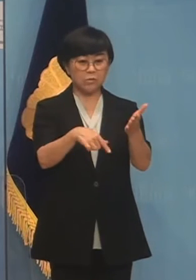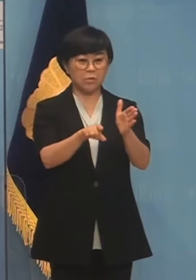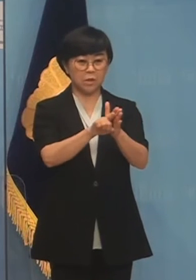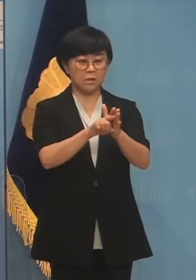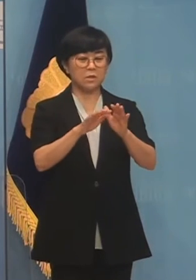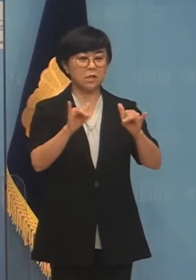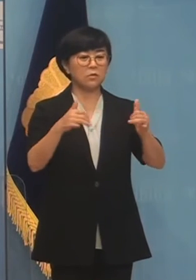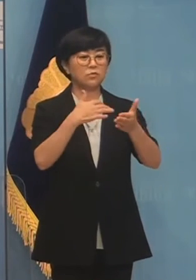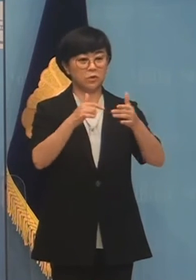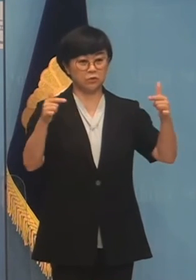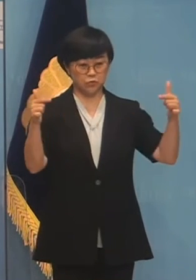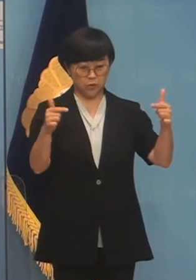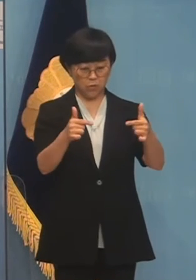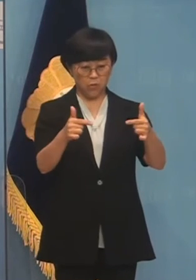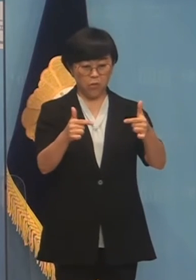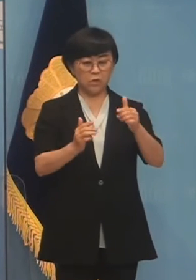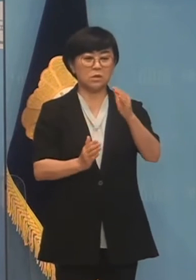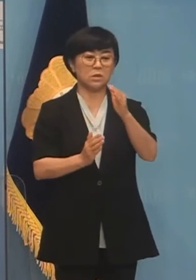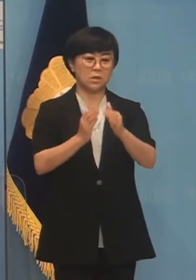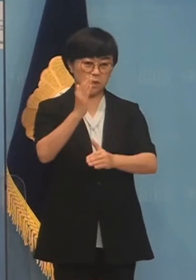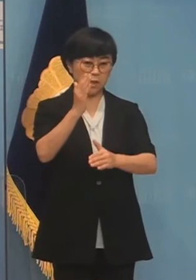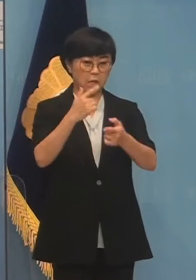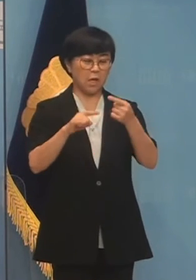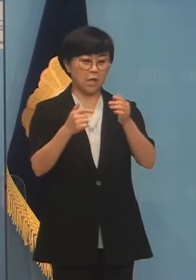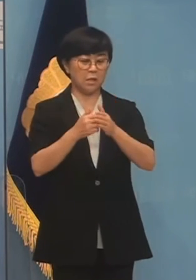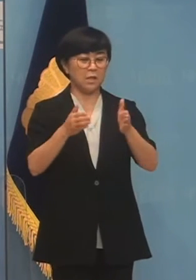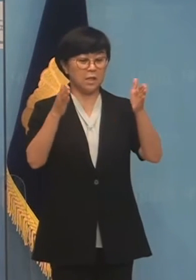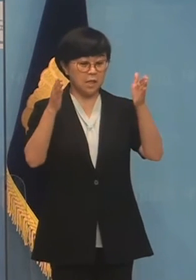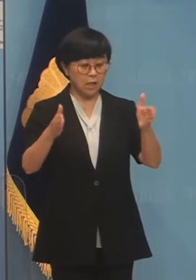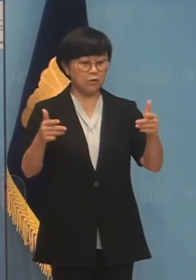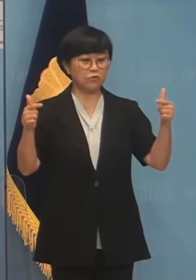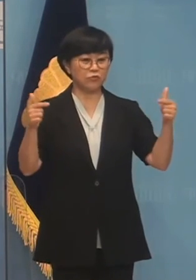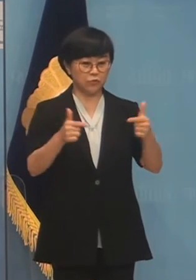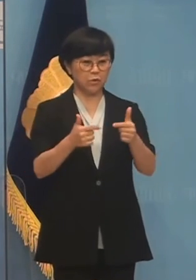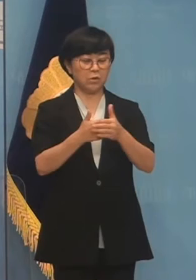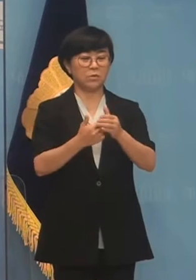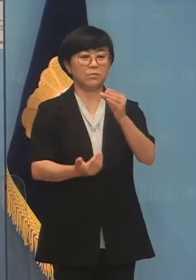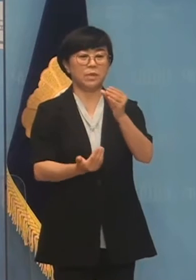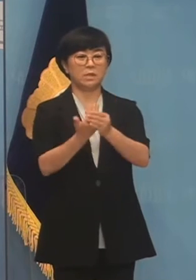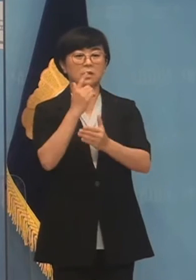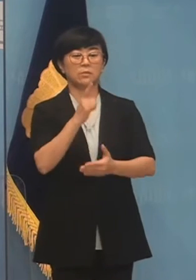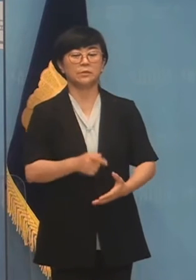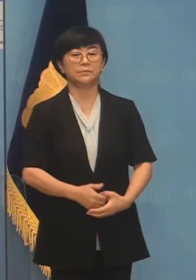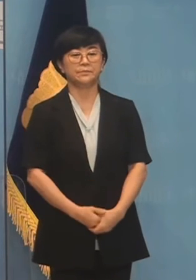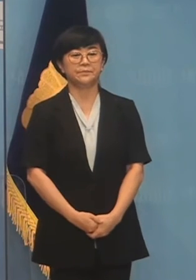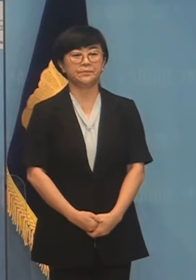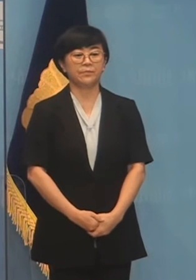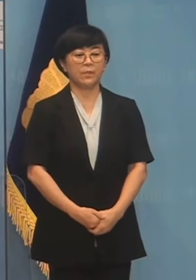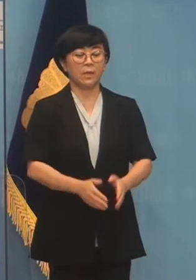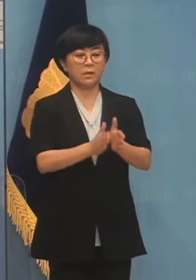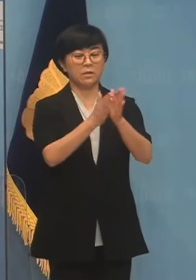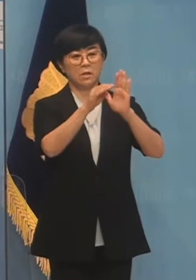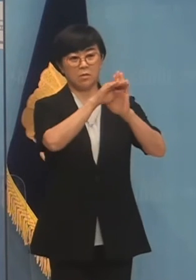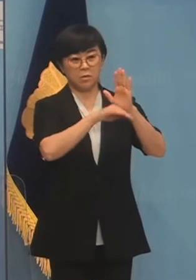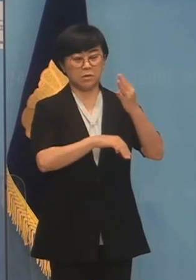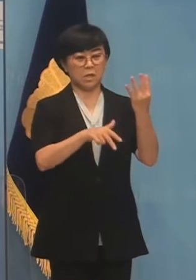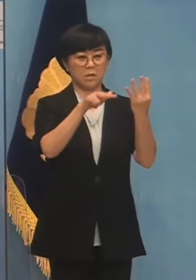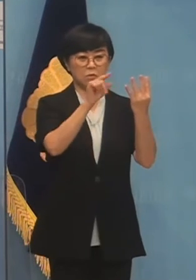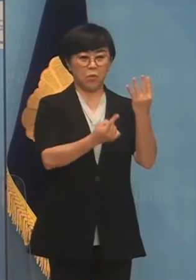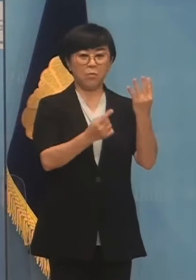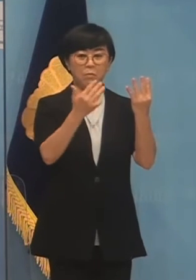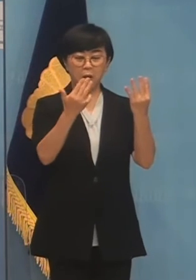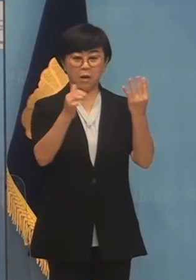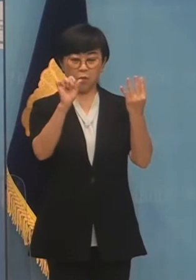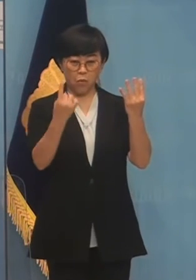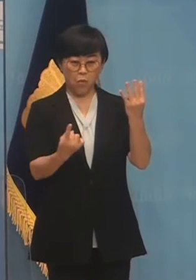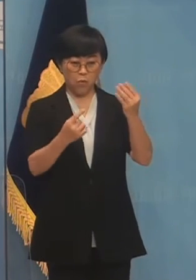인력을 축소하고 무리하게 수행 기간을 줄여 사고가 발생하는 겁니다. 시행령 4조 8호의